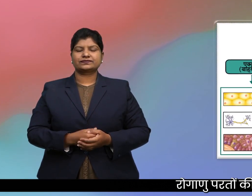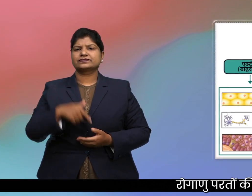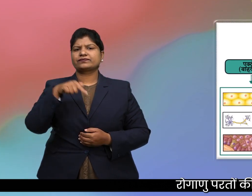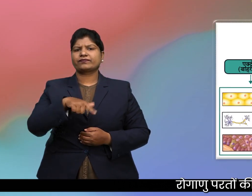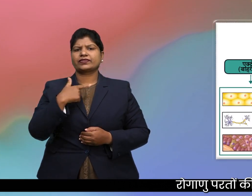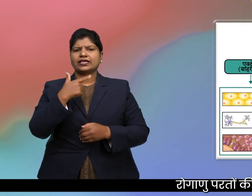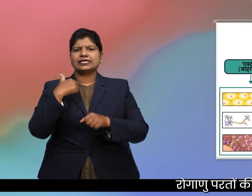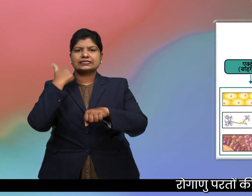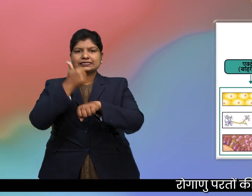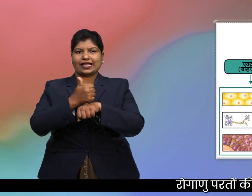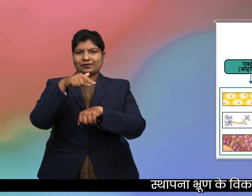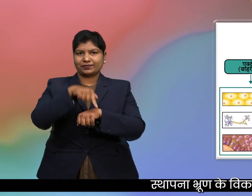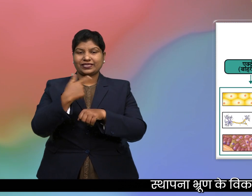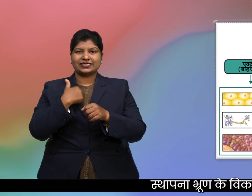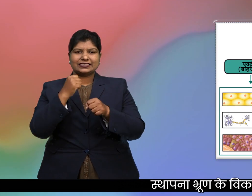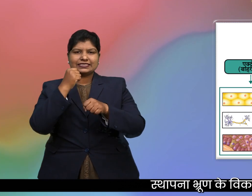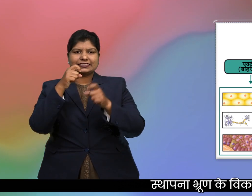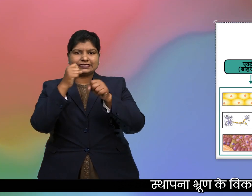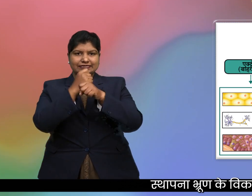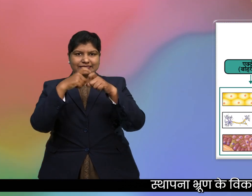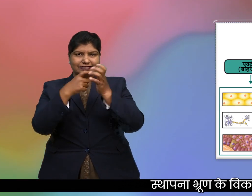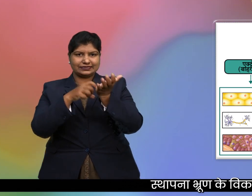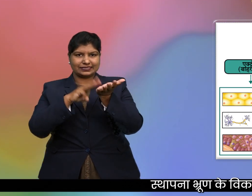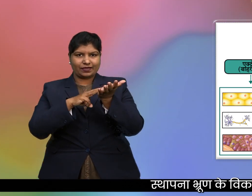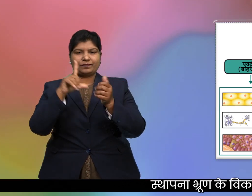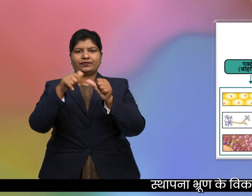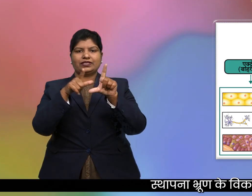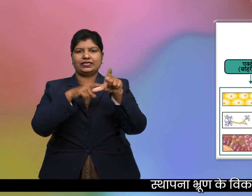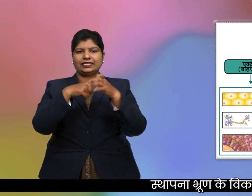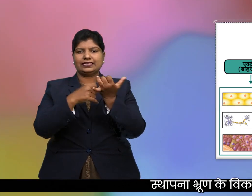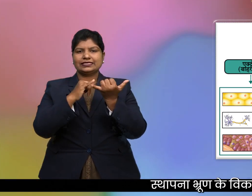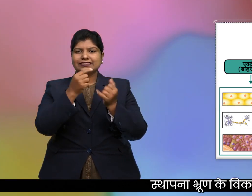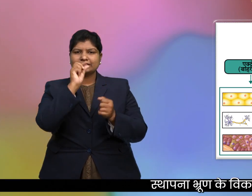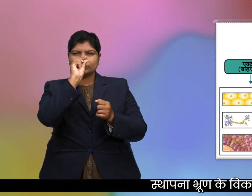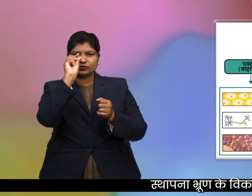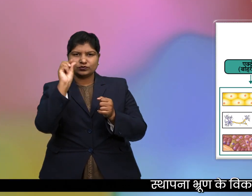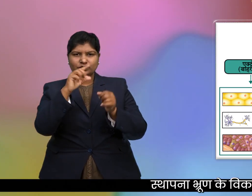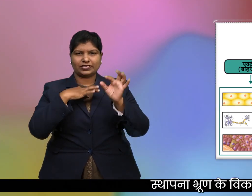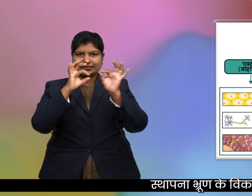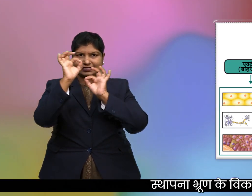रोगाणु परतों की स्थापना भ्रूण के विकास के